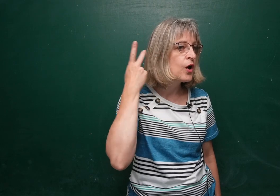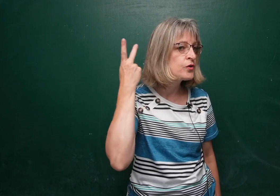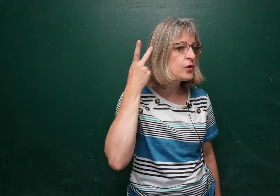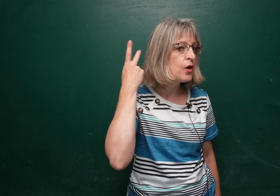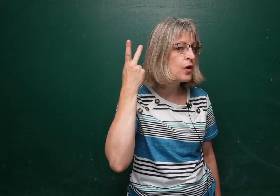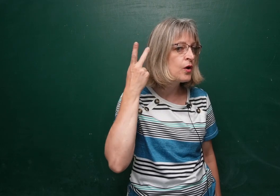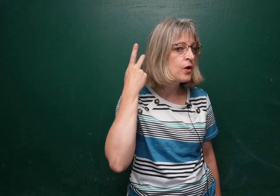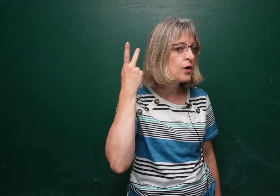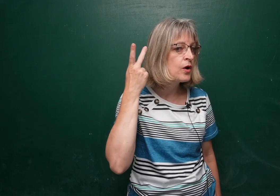Entendant.